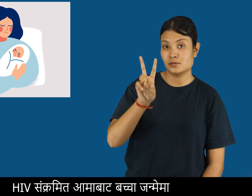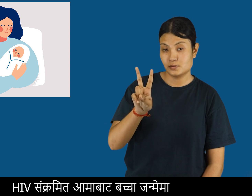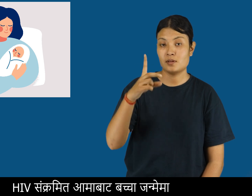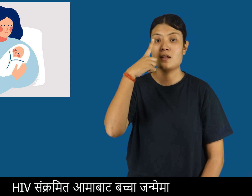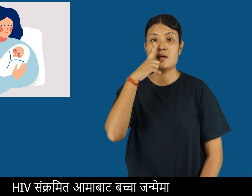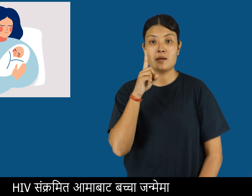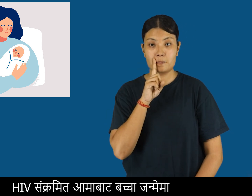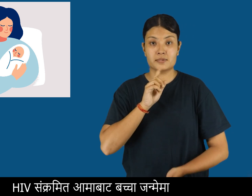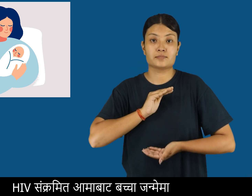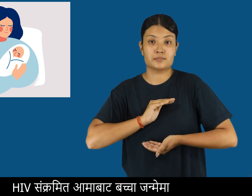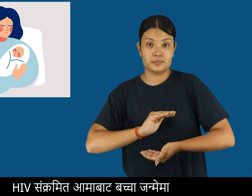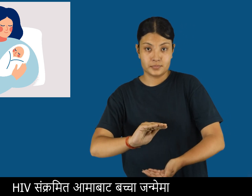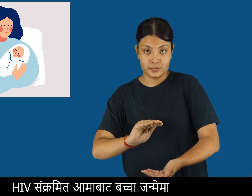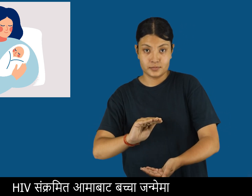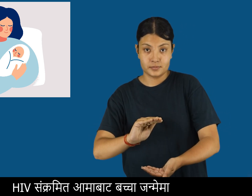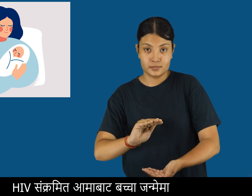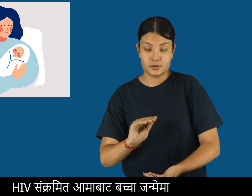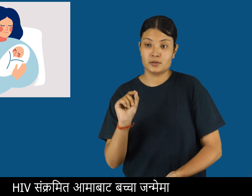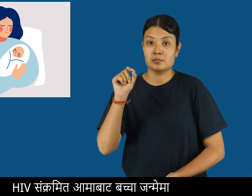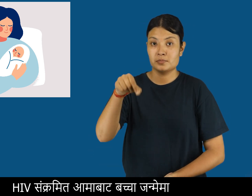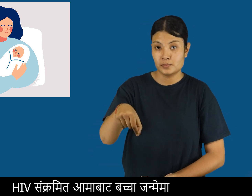HIV संक्रमित आमाबाट बच्चा जन्मेमा,